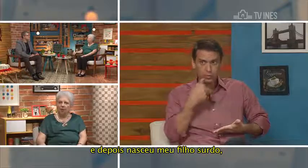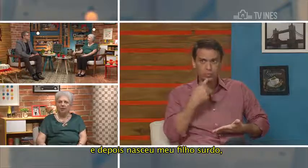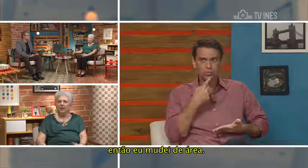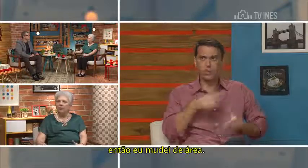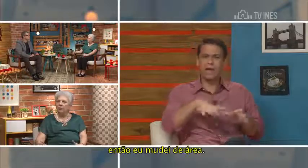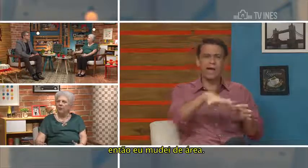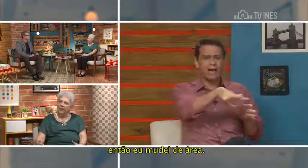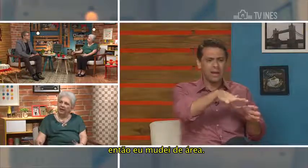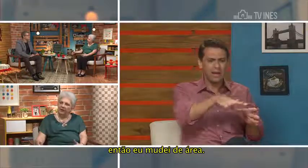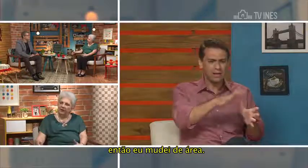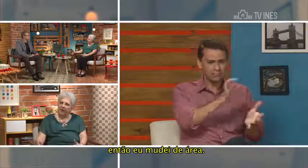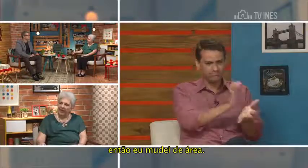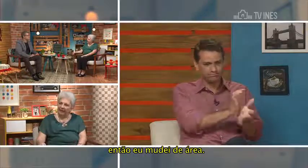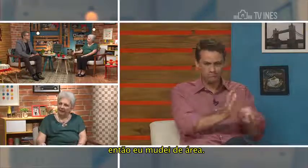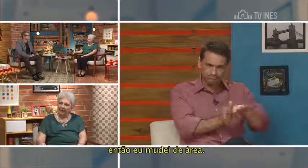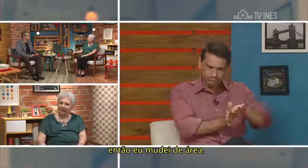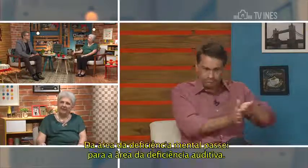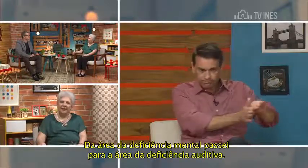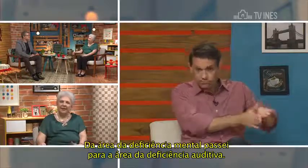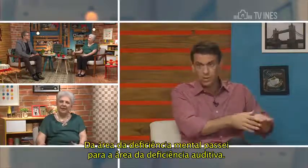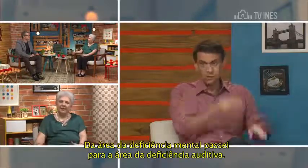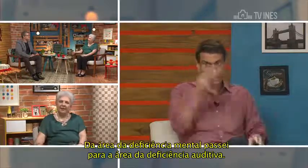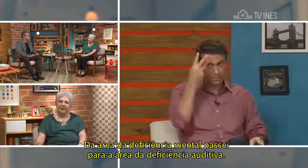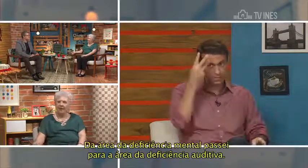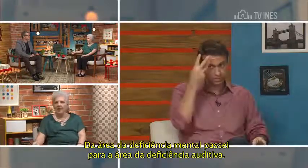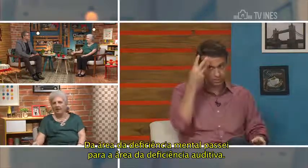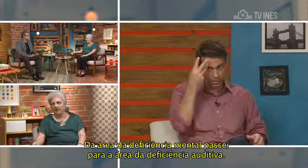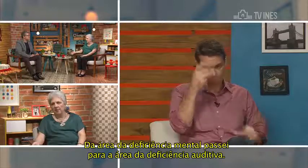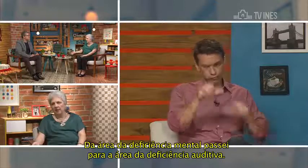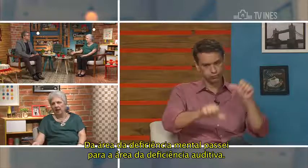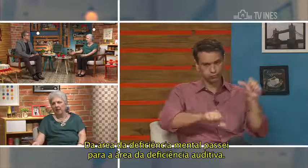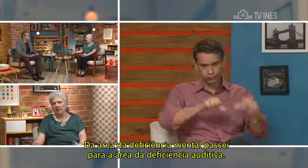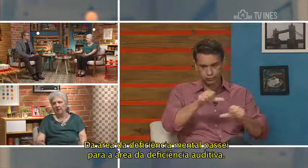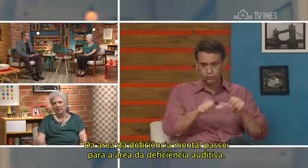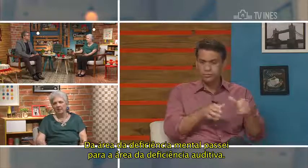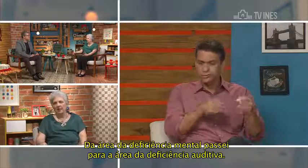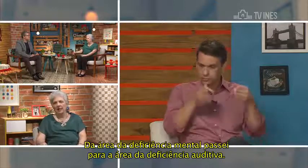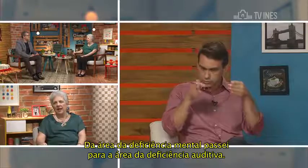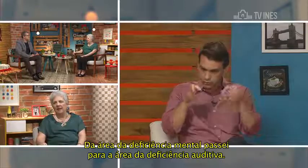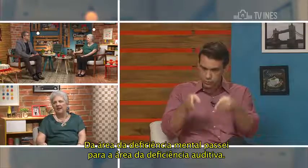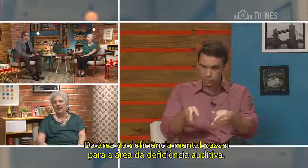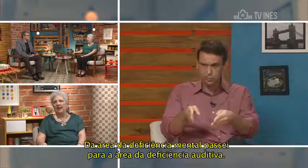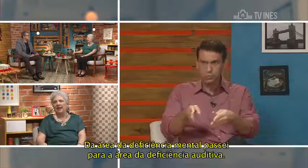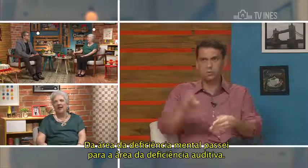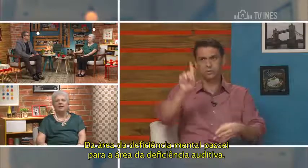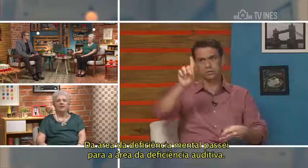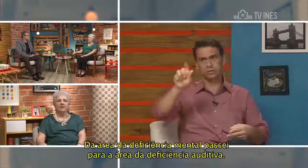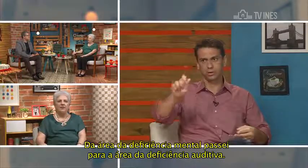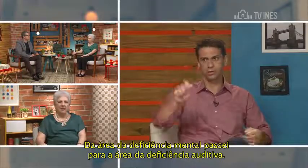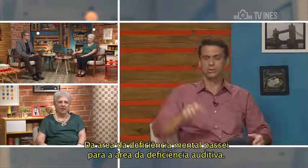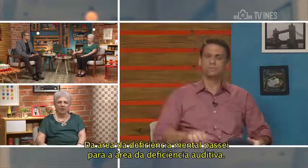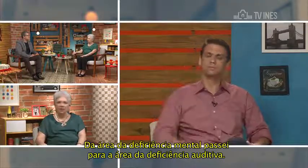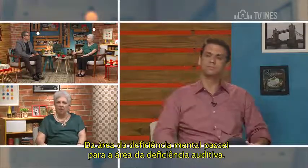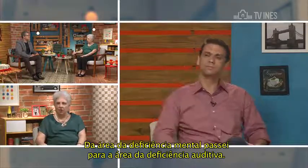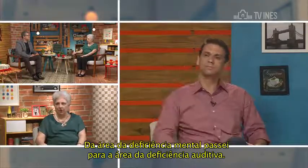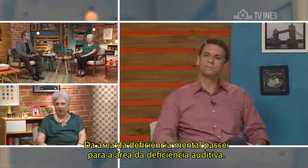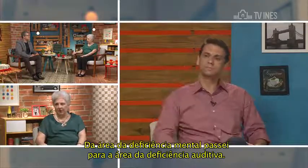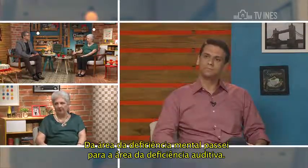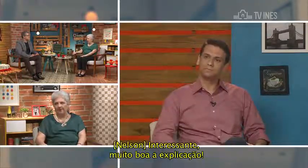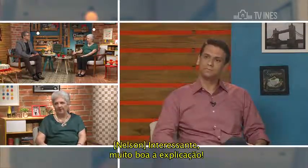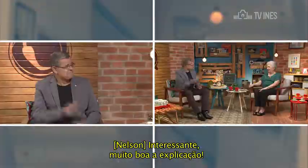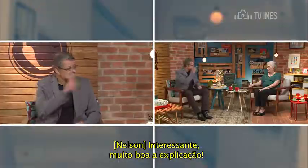filho surdo Então, eu mudei de área Da área da deficiência mental Passei para a área da deficiência